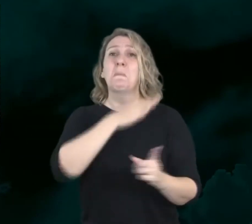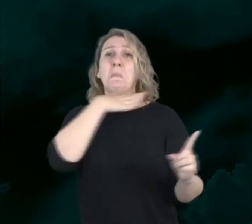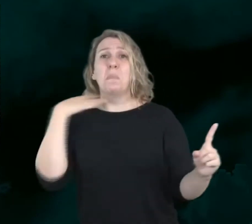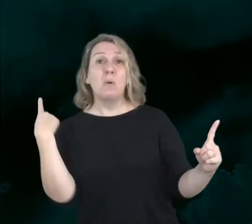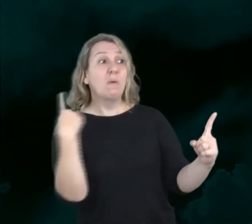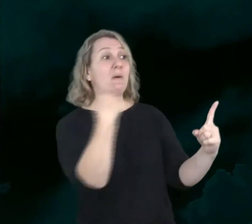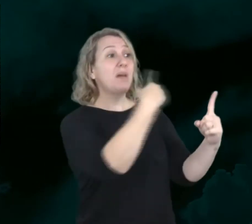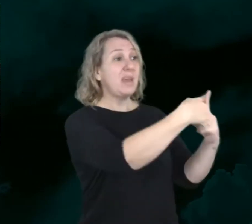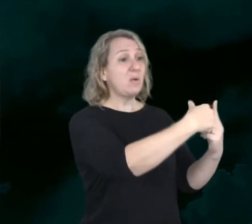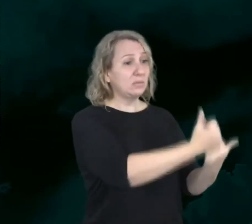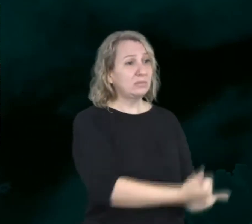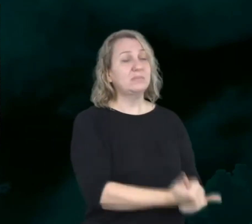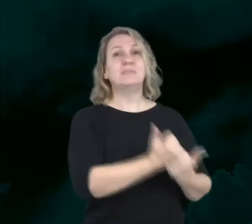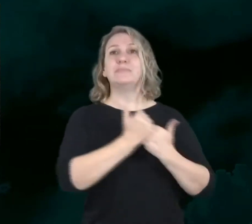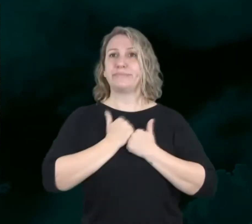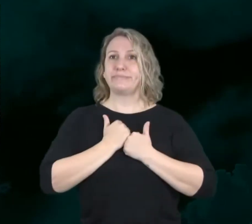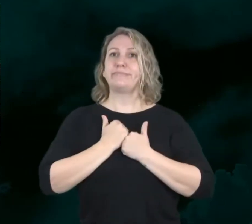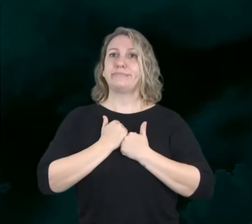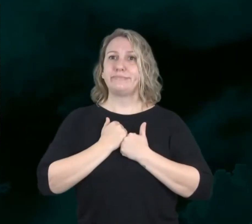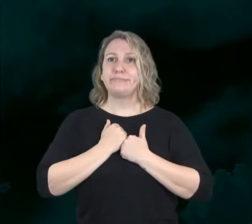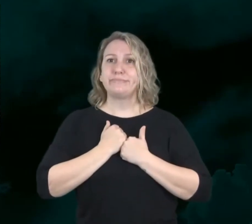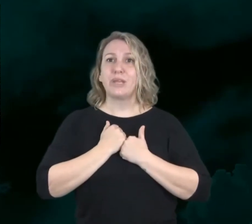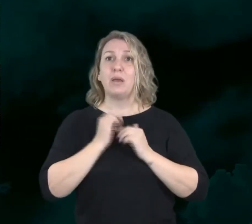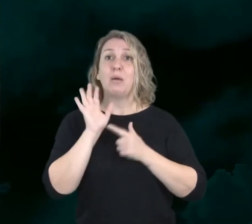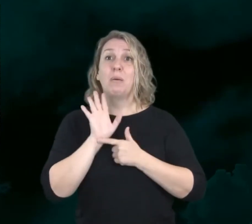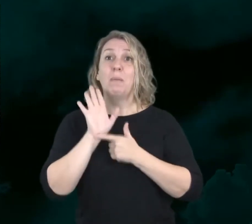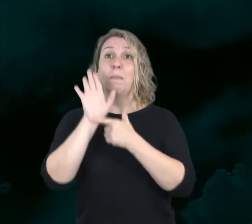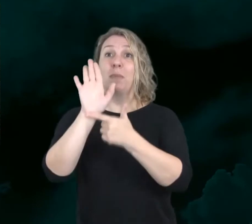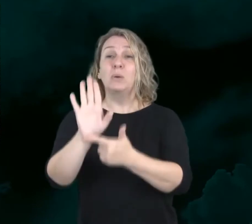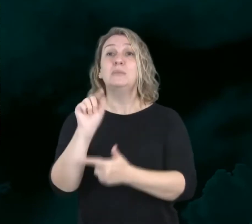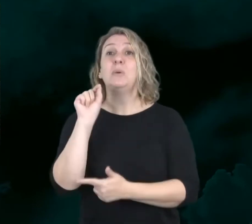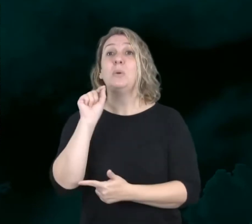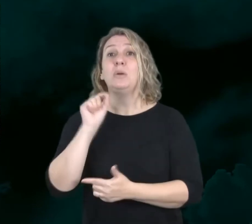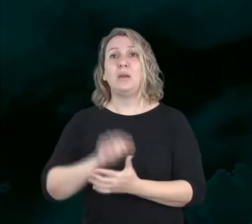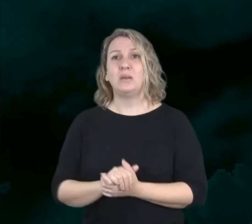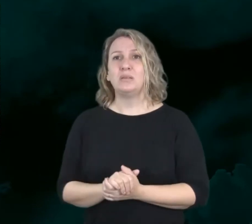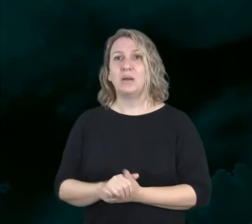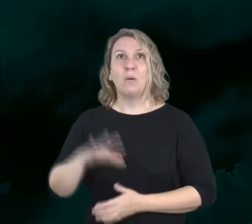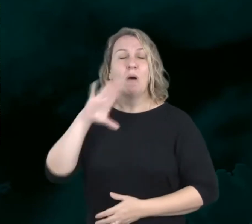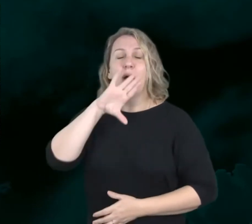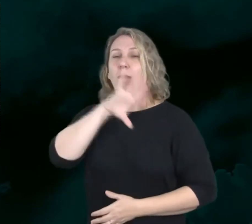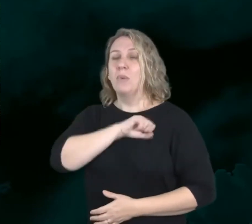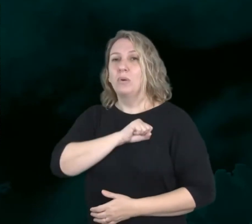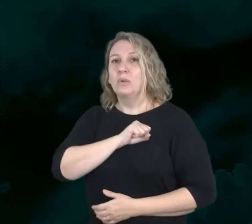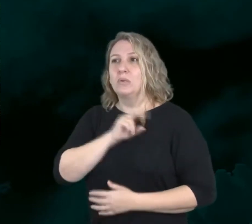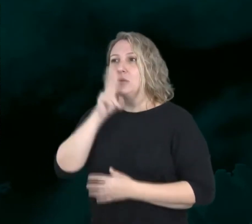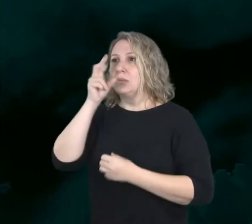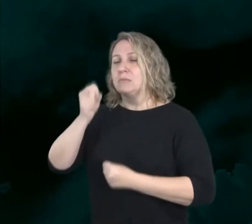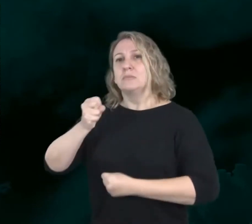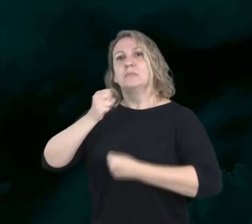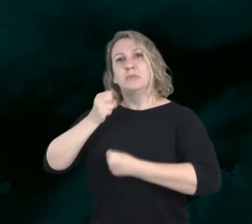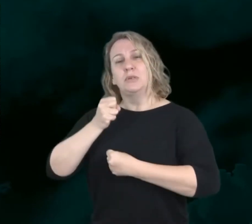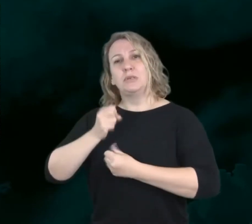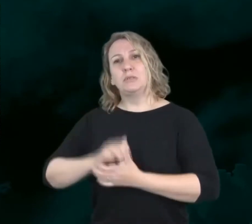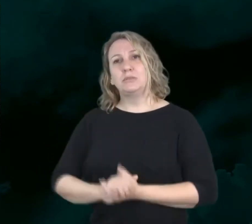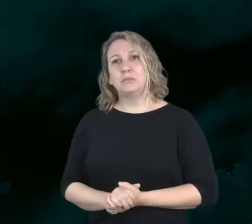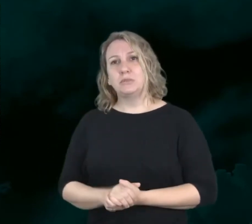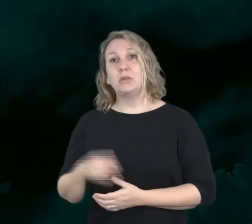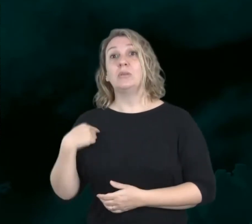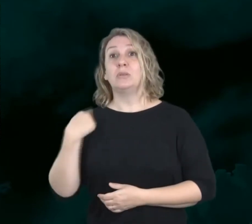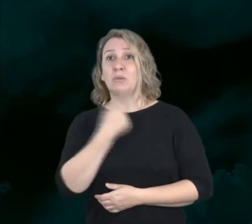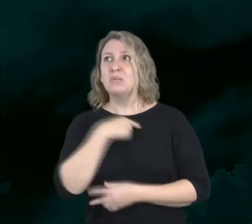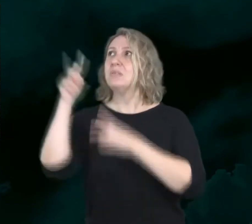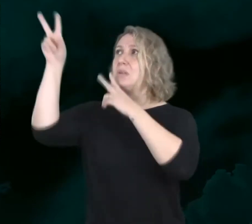o amor sacrifício. E porque nós, com esse mesmo amor, não podemos nos sacrificar por outras pessoas,